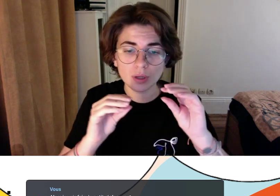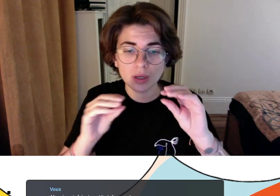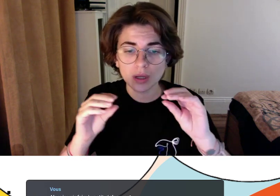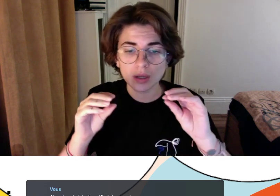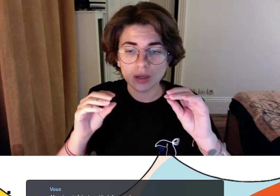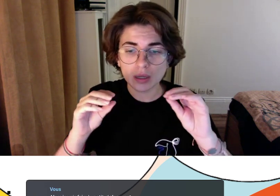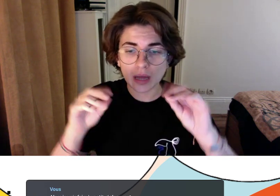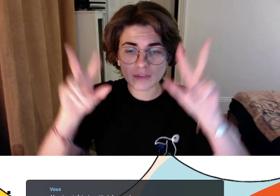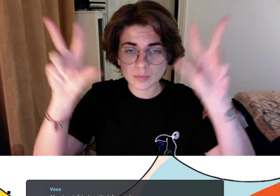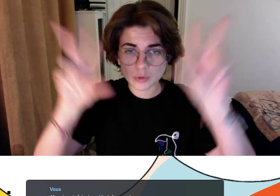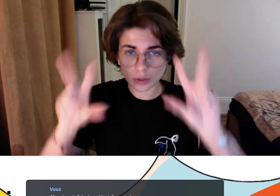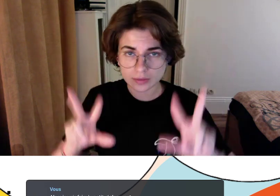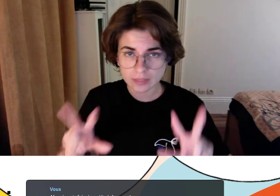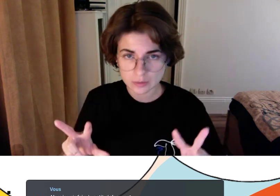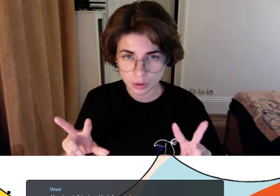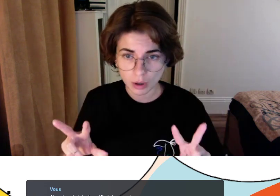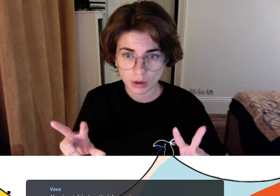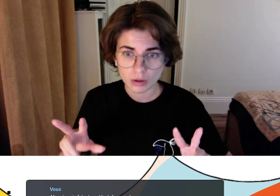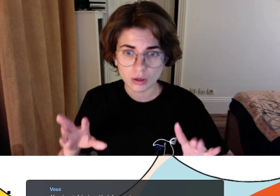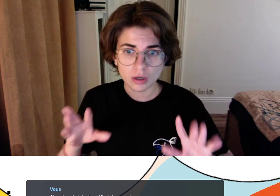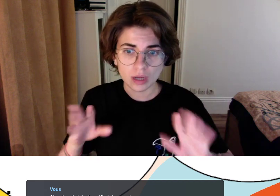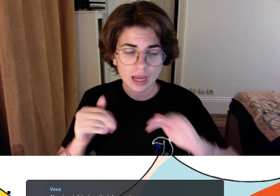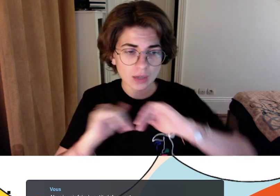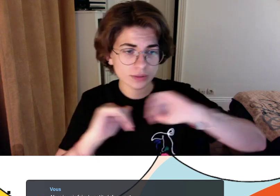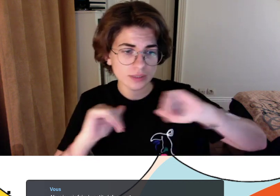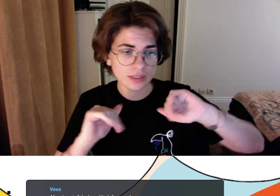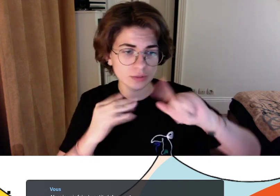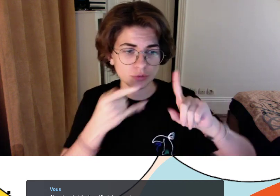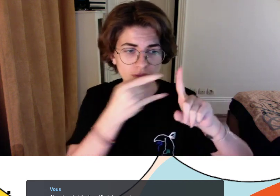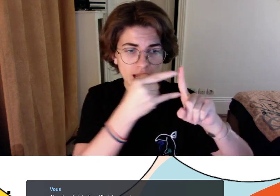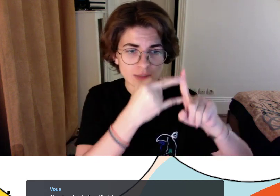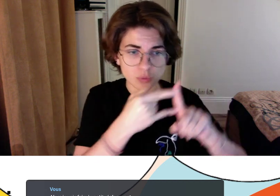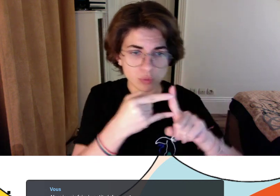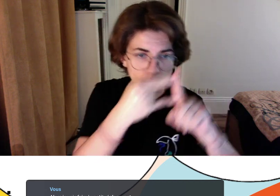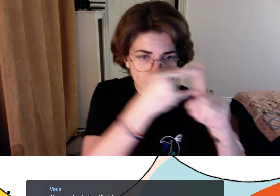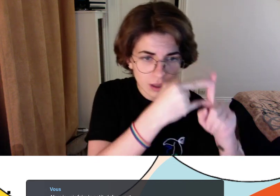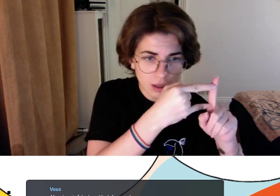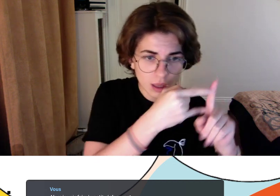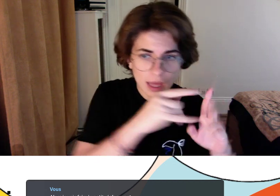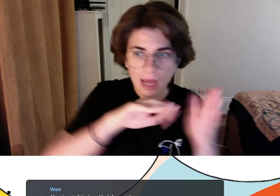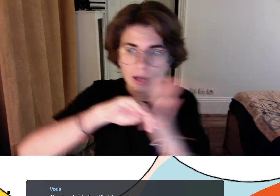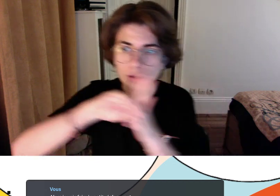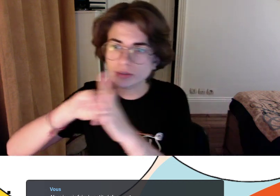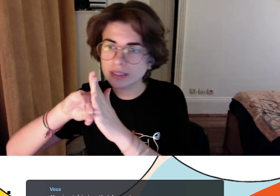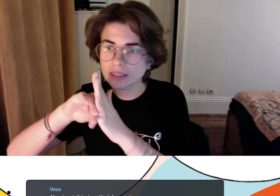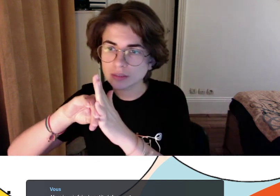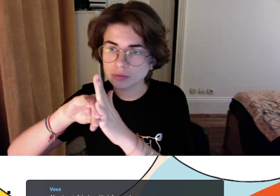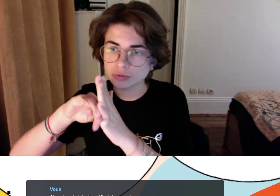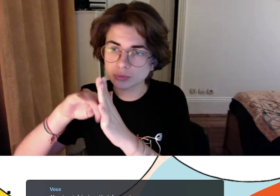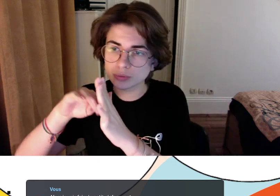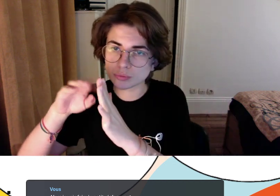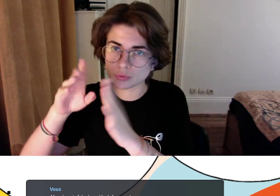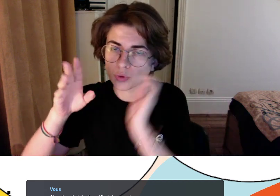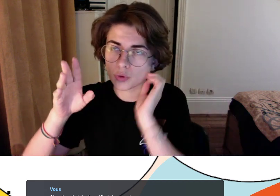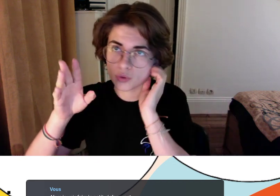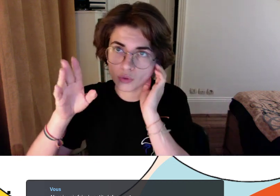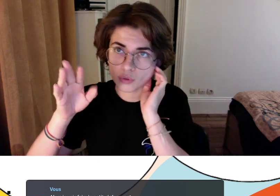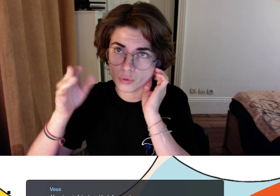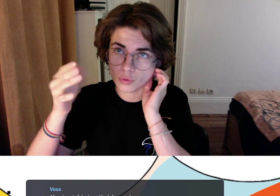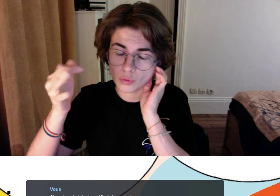que avec mon ordinateur, à côté, je fais un zoom, à côté, je suis